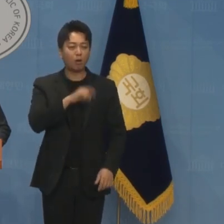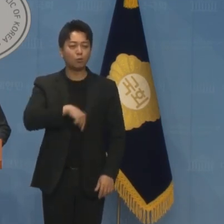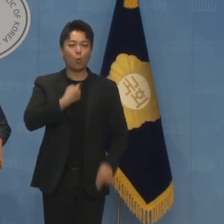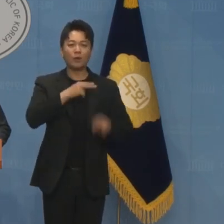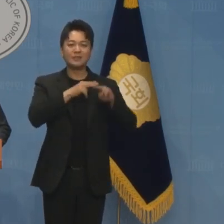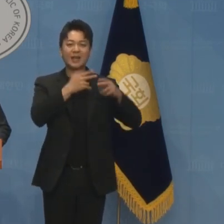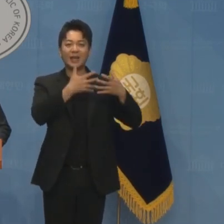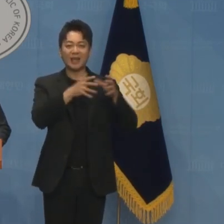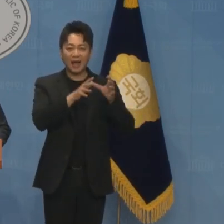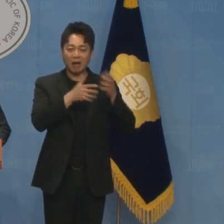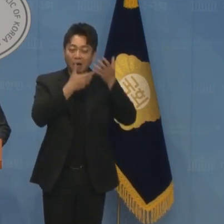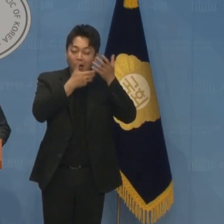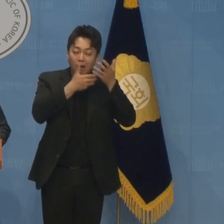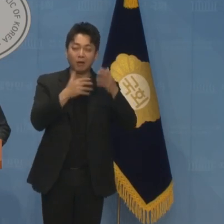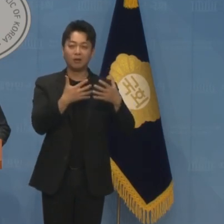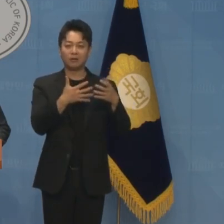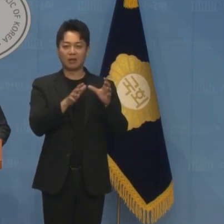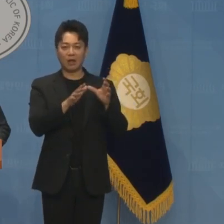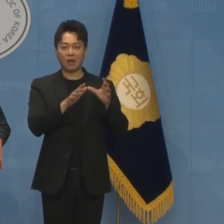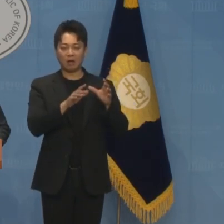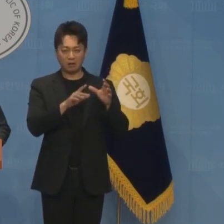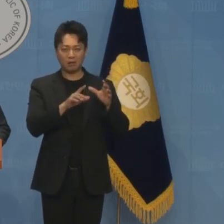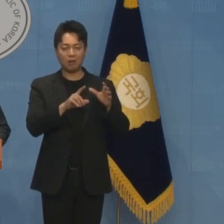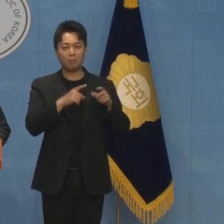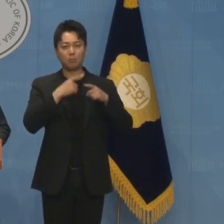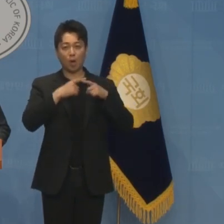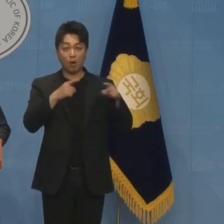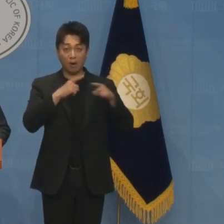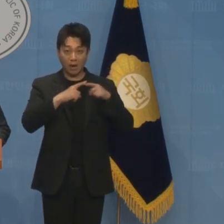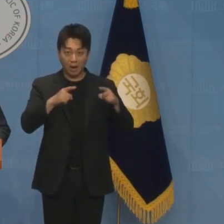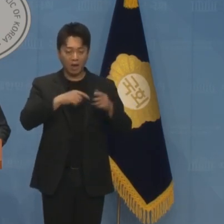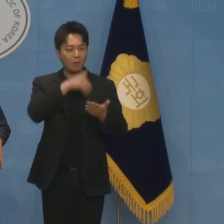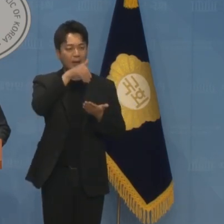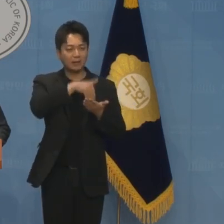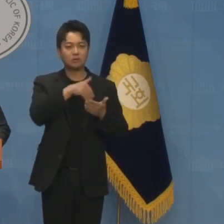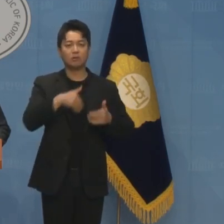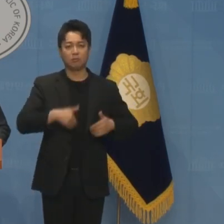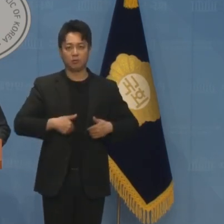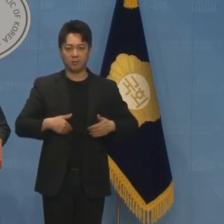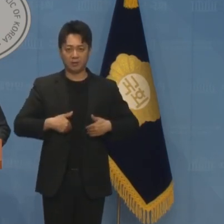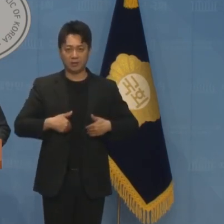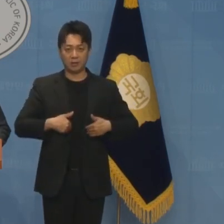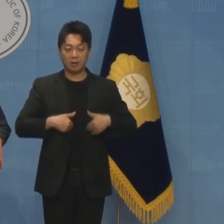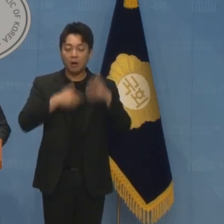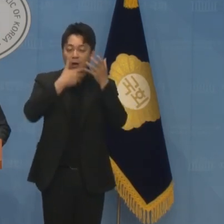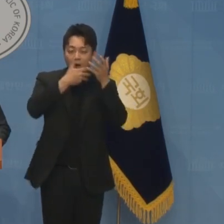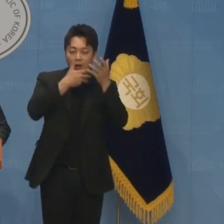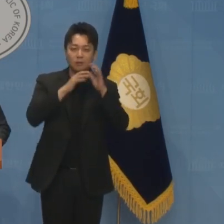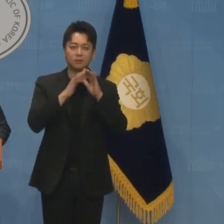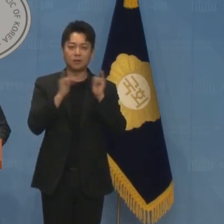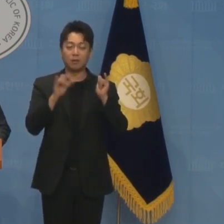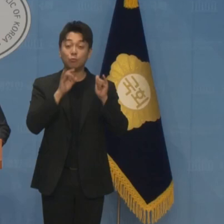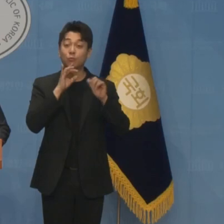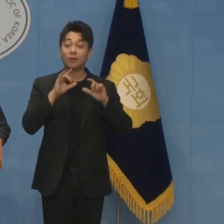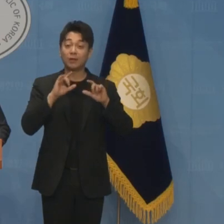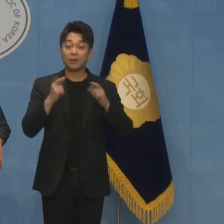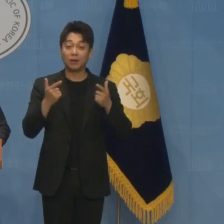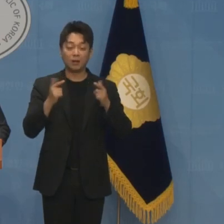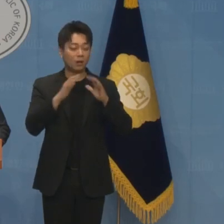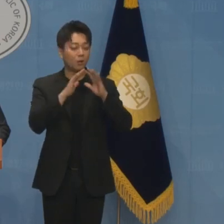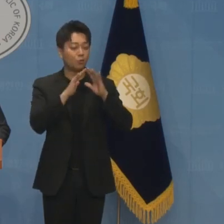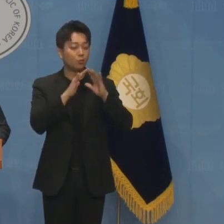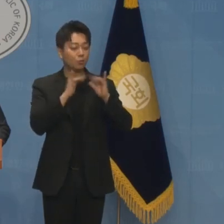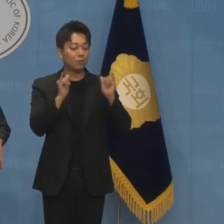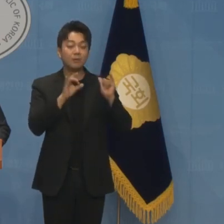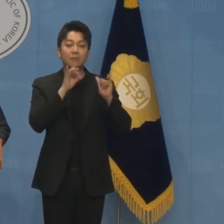왜 나오는지 심각하게 고민하고 반성해야 합니다 극성 당원이 아닌 국민을 바라보는 정치를 해